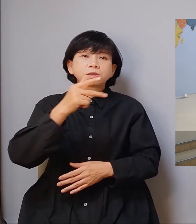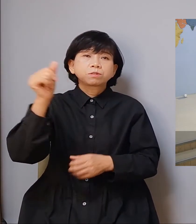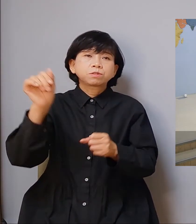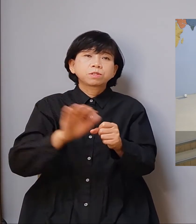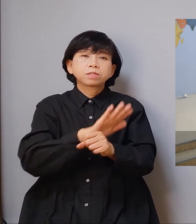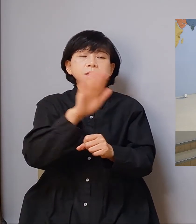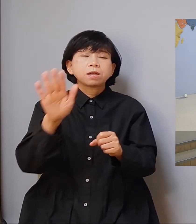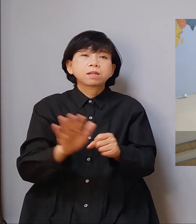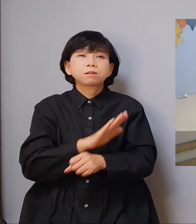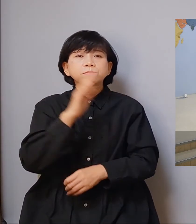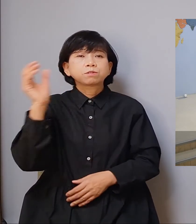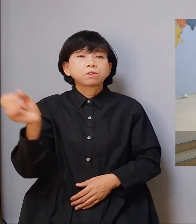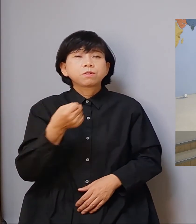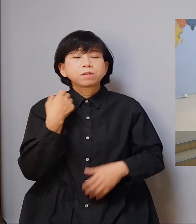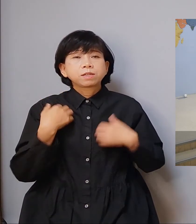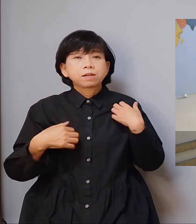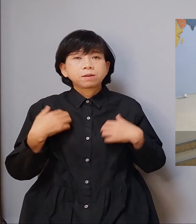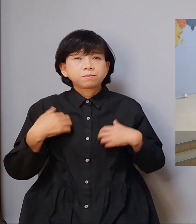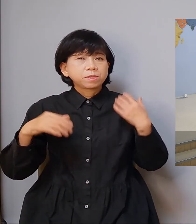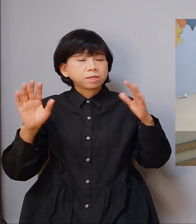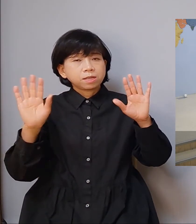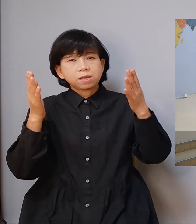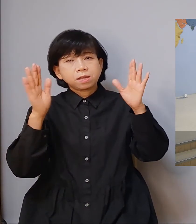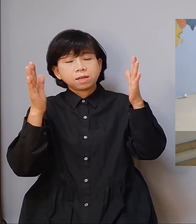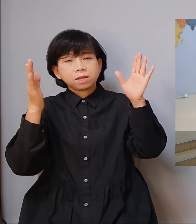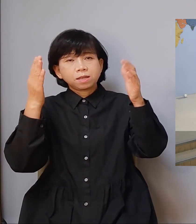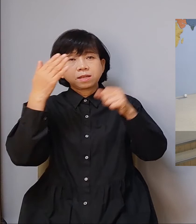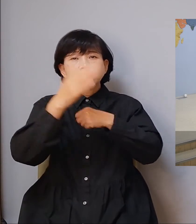교회에서 성경책 선물로 드립니다.